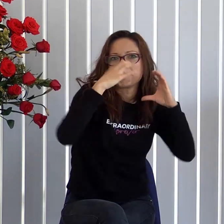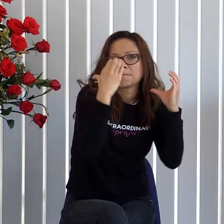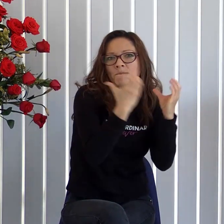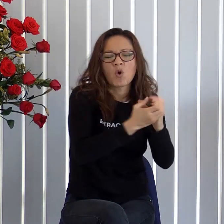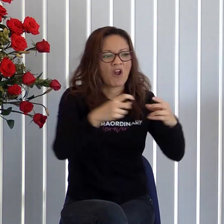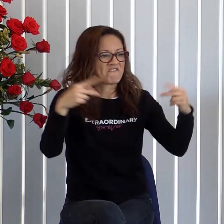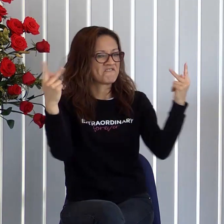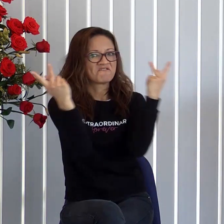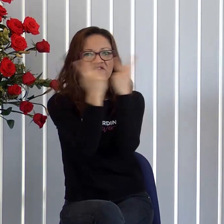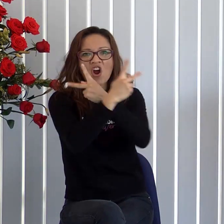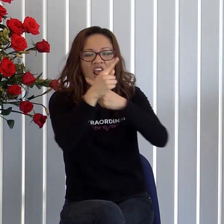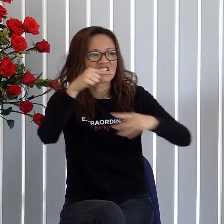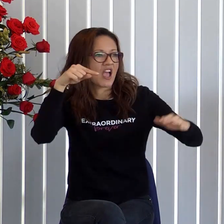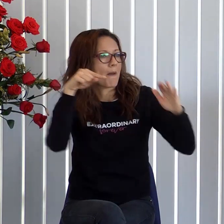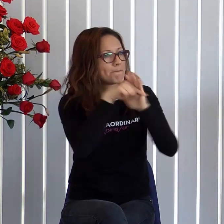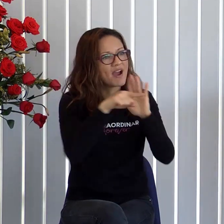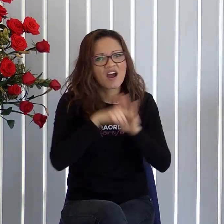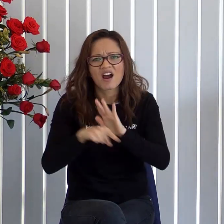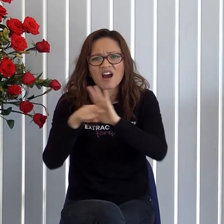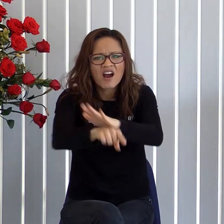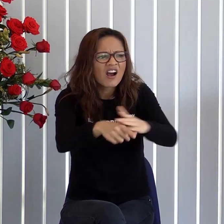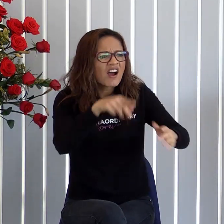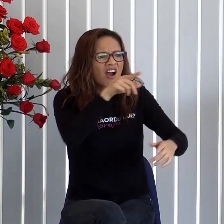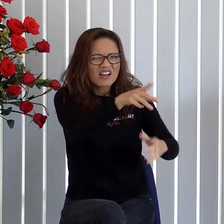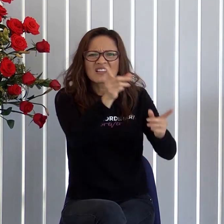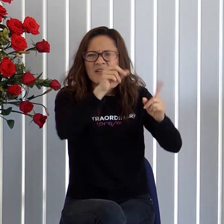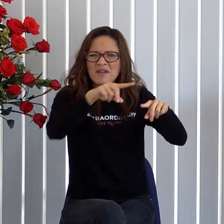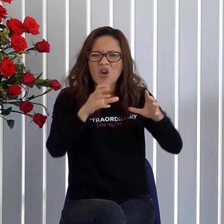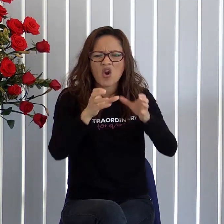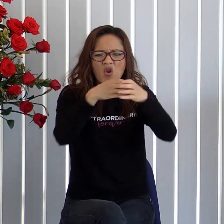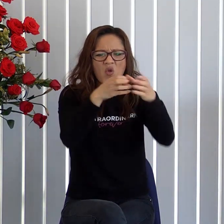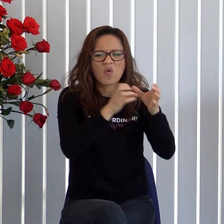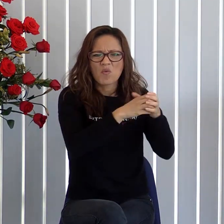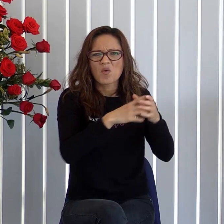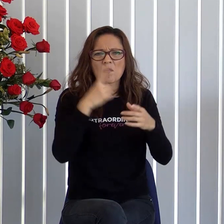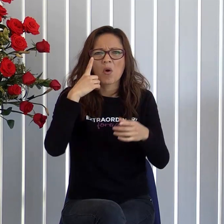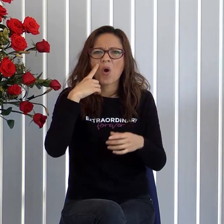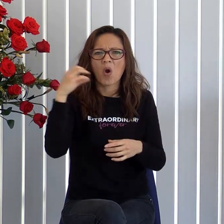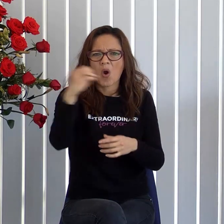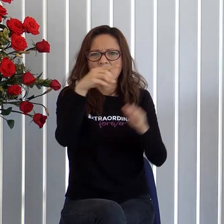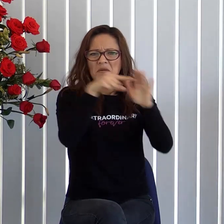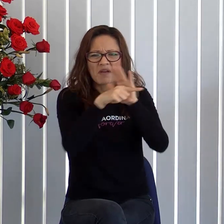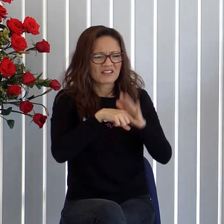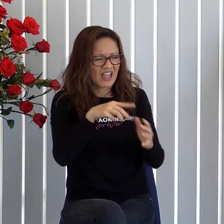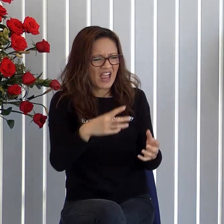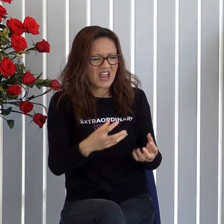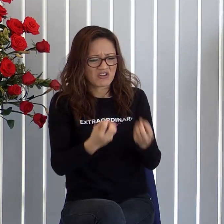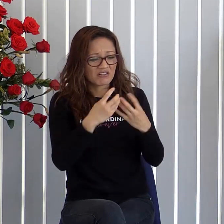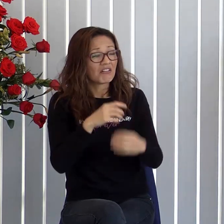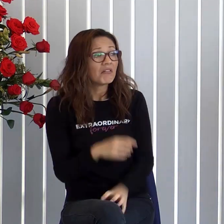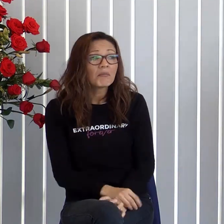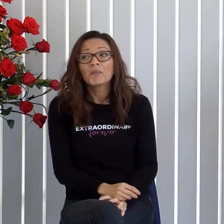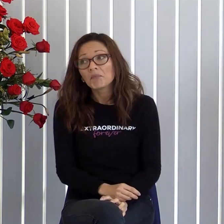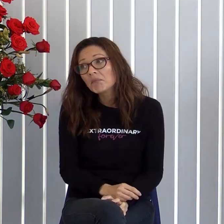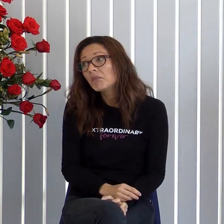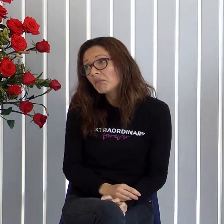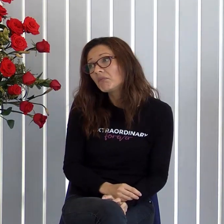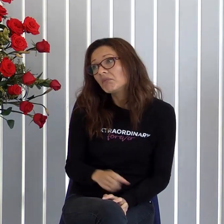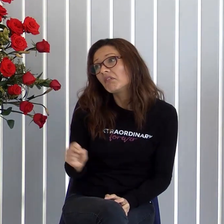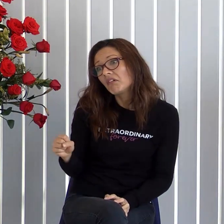su violencia y asesinando y mandando a los grupos de asesinos y de corruptos. Sí, sí.